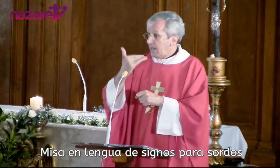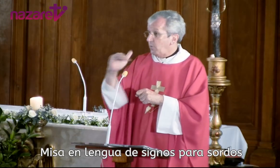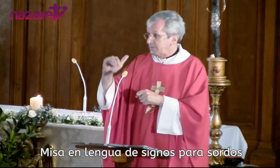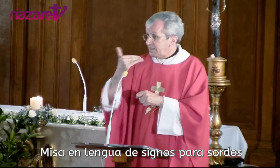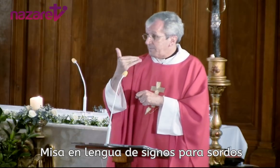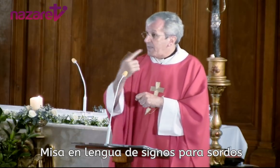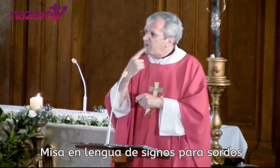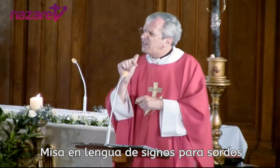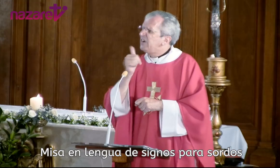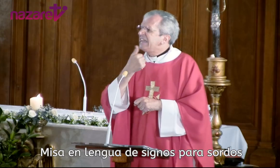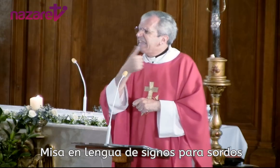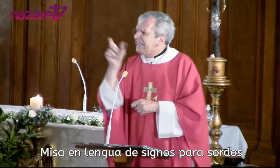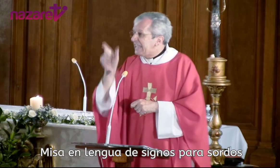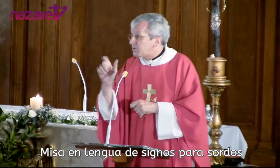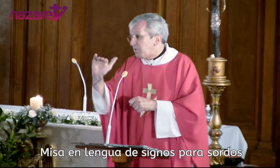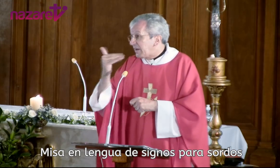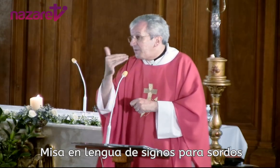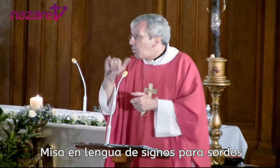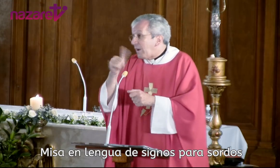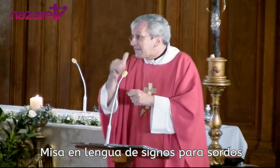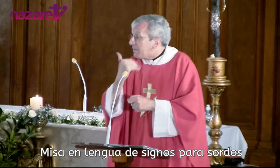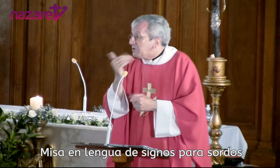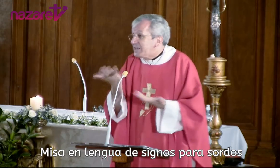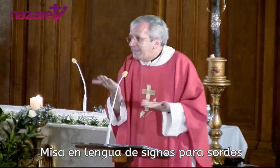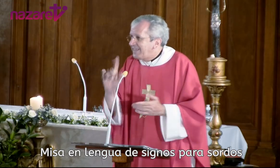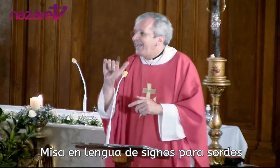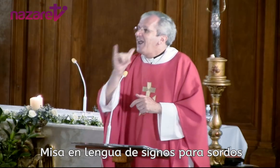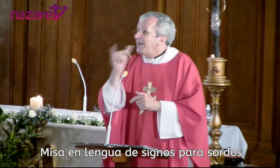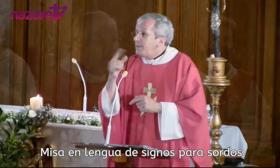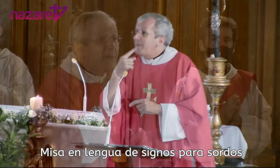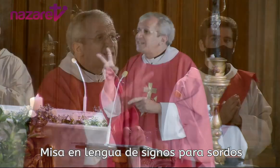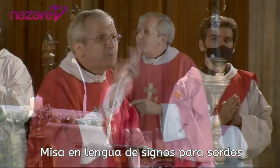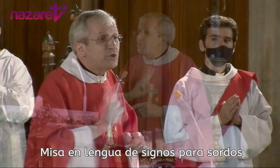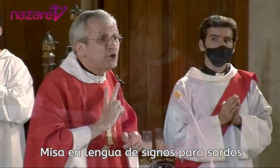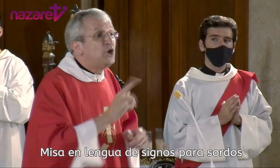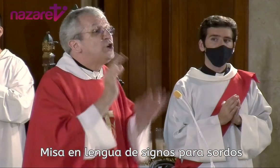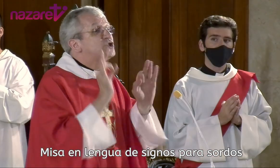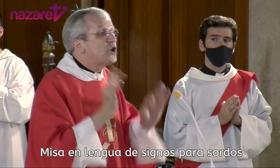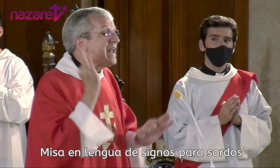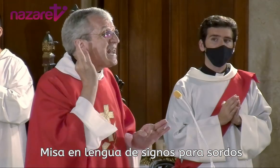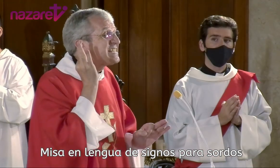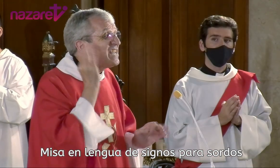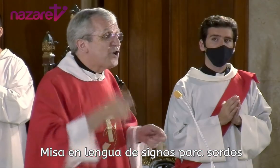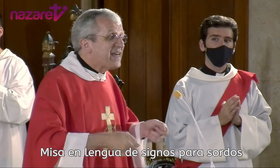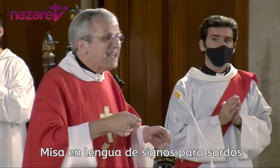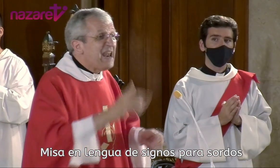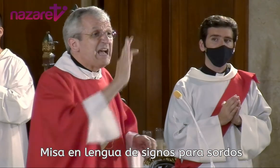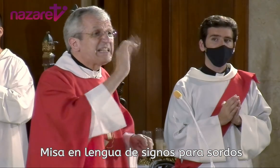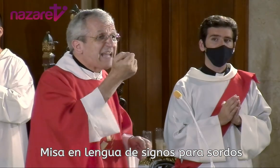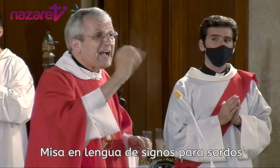algunas veces me enviaba, yo digo, ¿quién es? Cuando recibo un WhatsApp y no sé de quién digo, y me respondió, soy la señora del